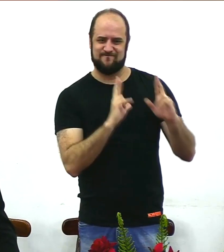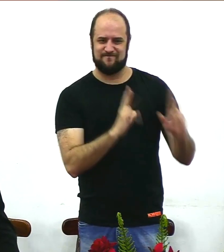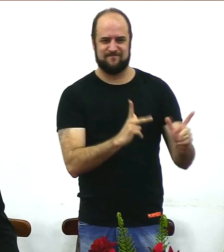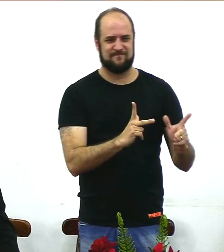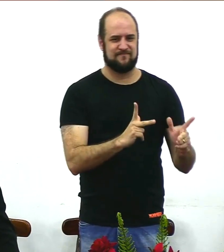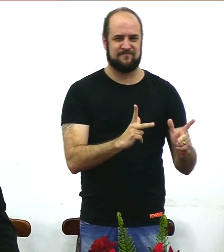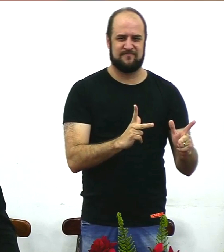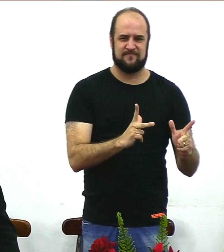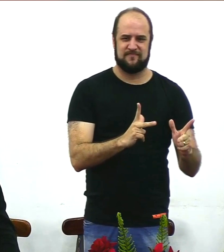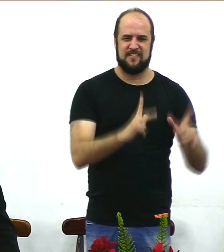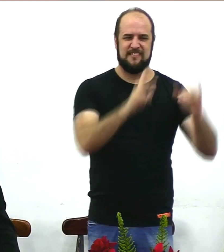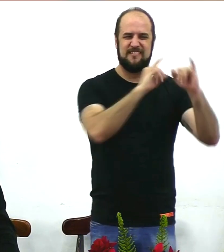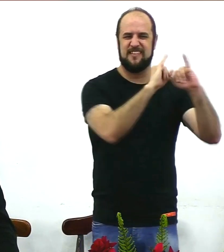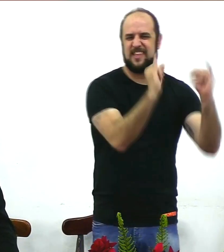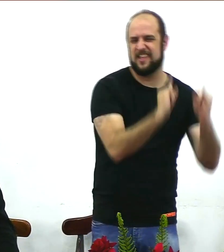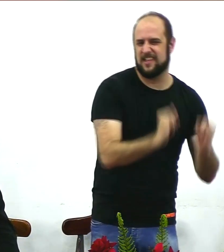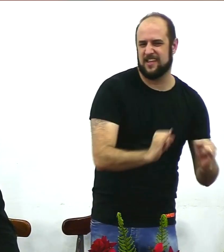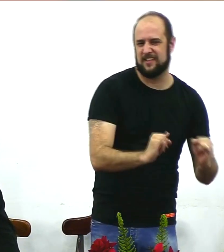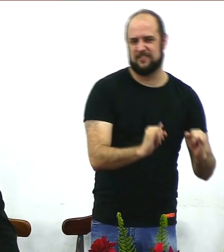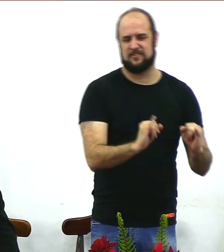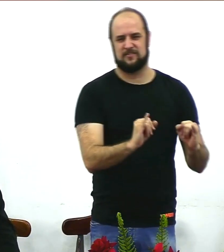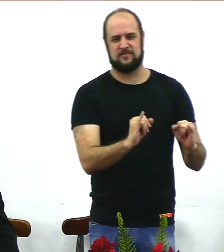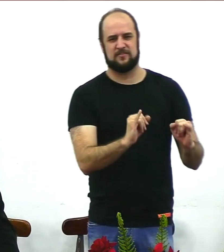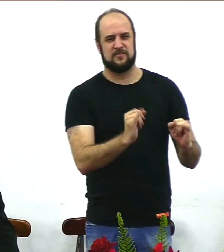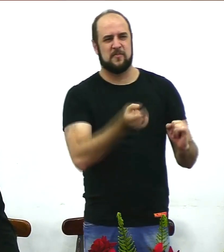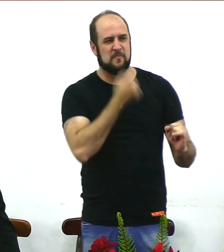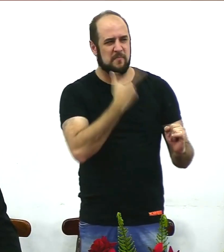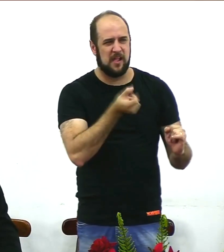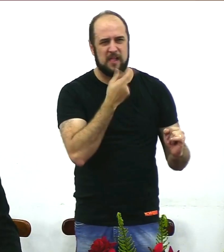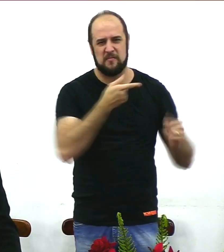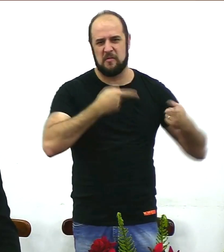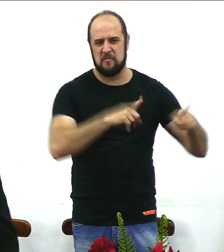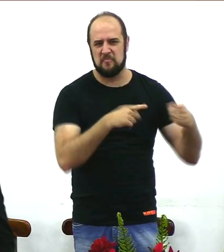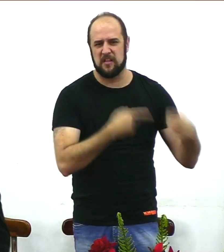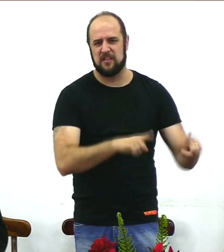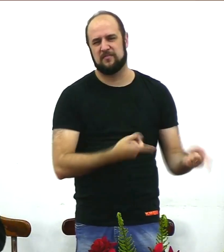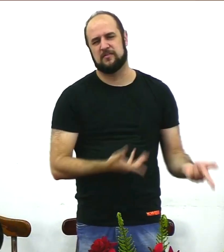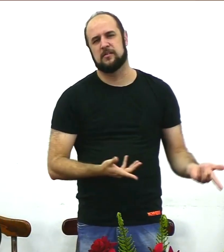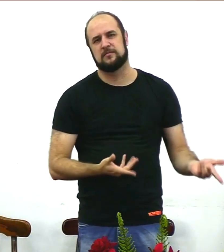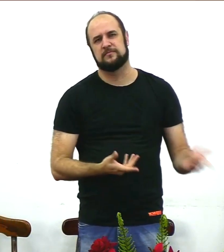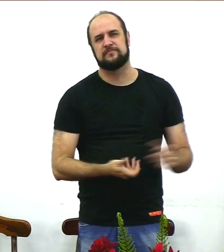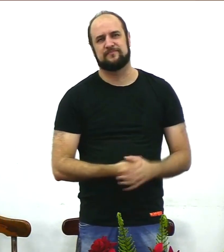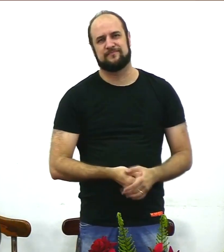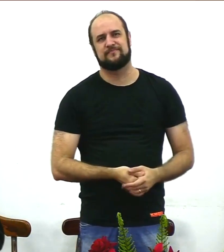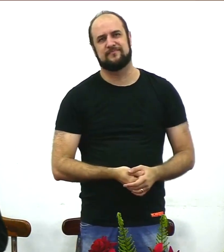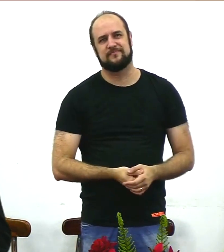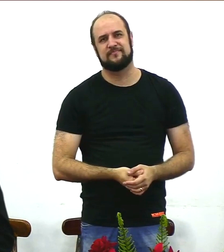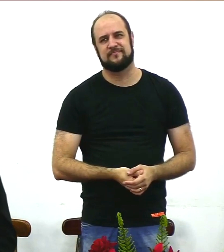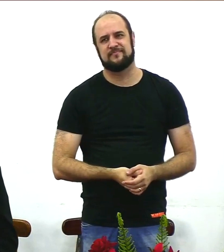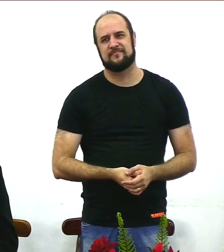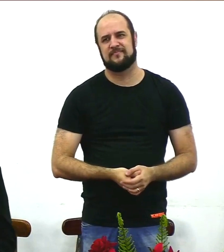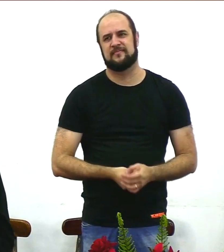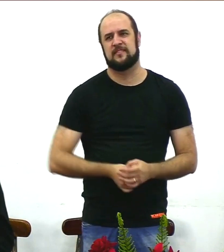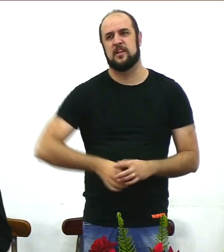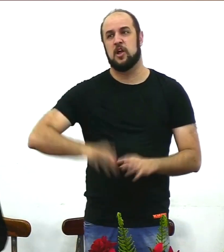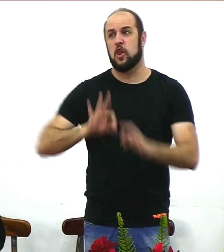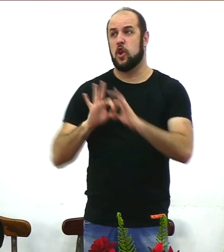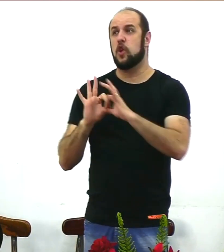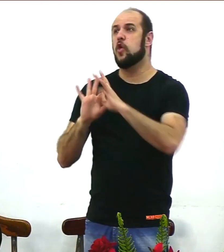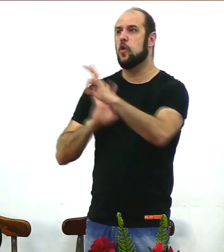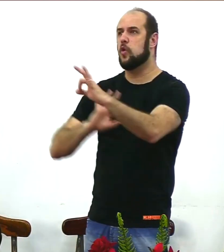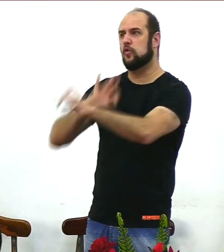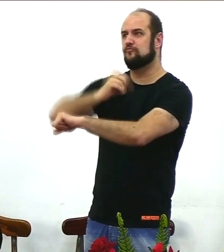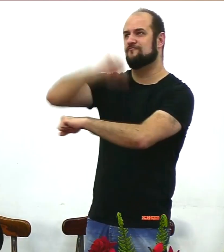cantar. O versículo 3 diz: aqueles que nos levaram cativos pediam canções. Os nossos opressores queriam